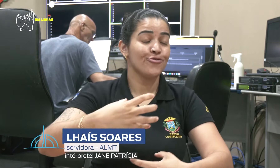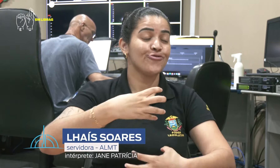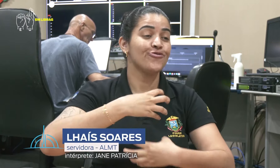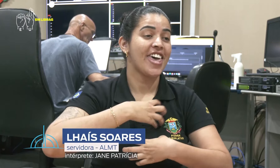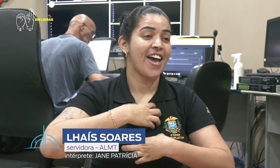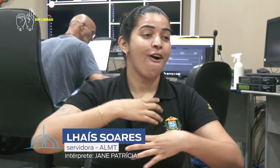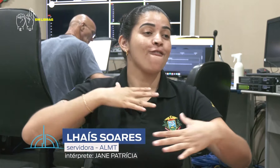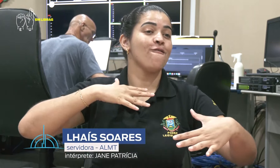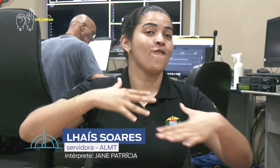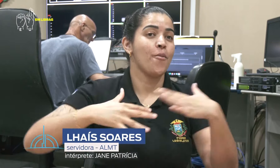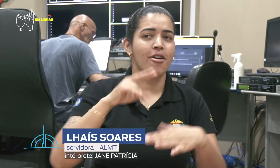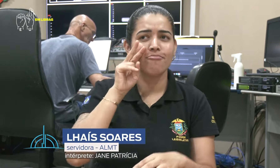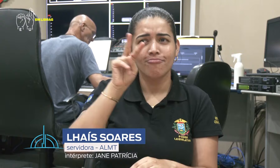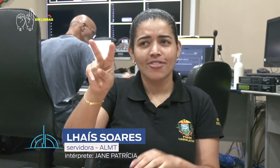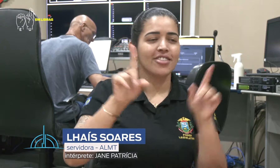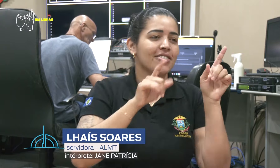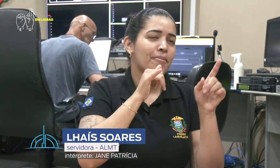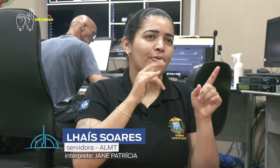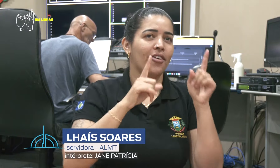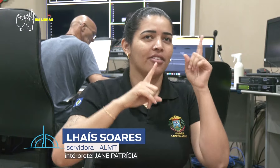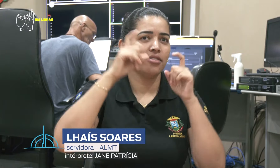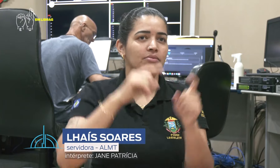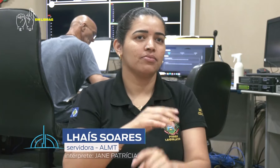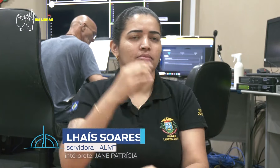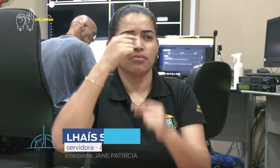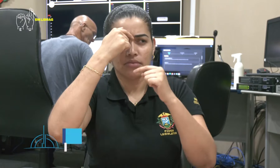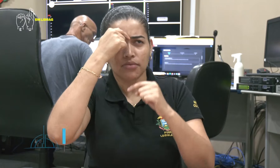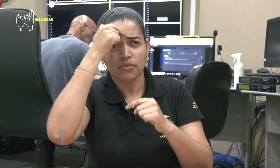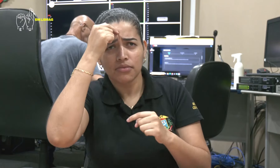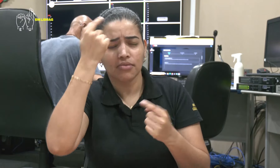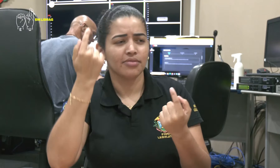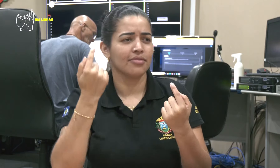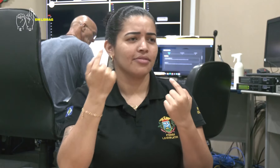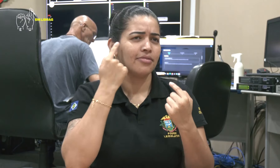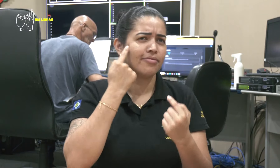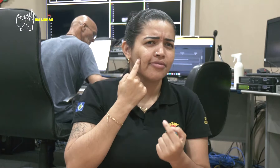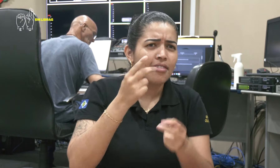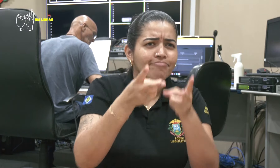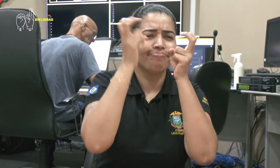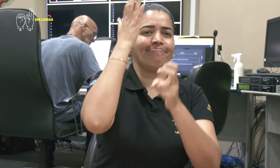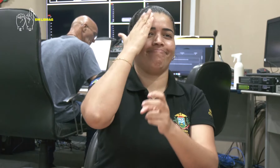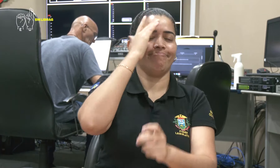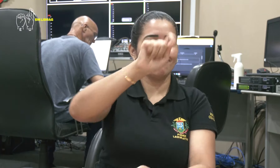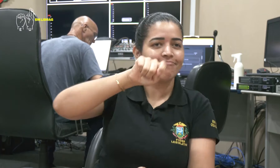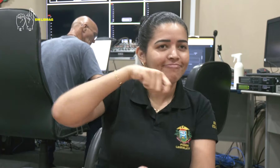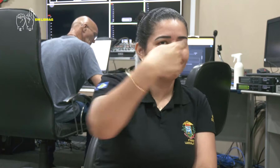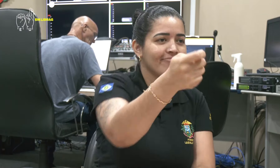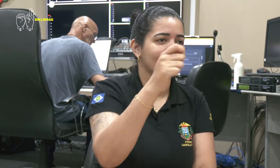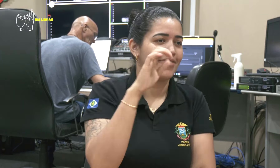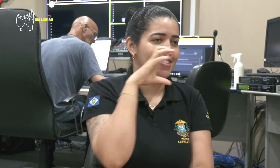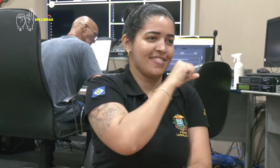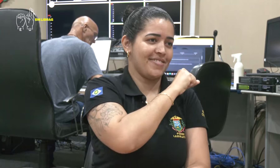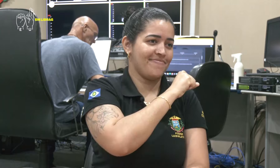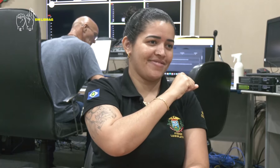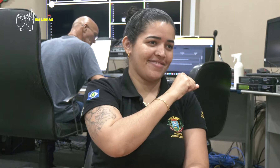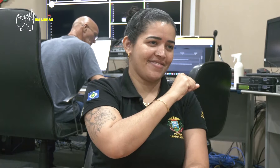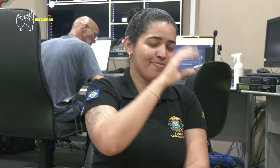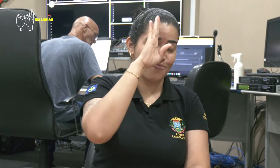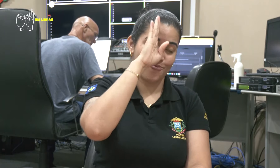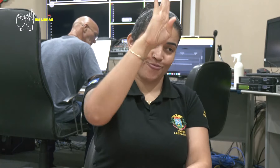e o jeito dela, a forma dela, como ela conversa, a expressão facial. Aí, quando eu percebo isso, eu crio o sinal